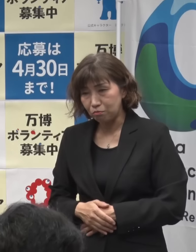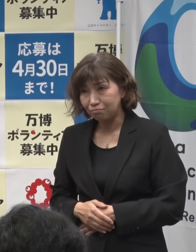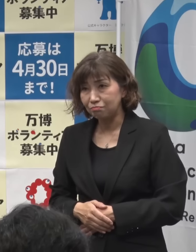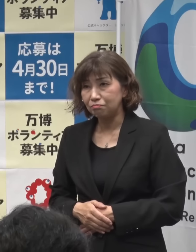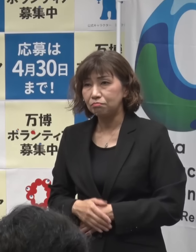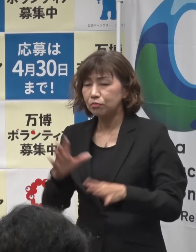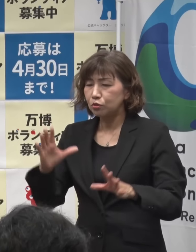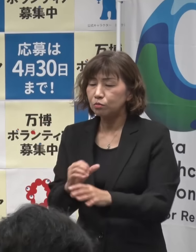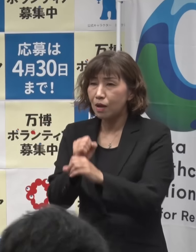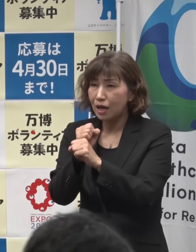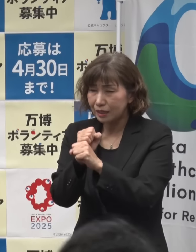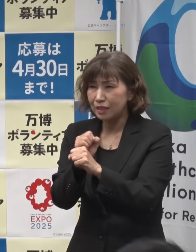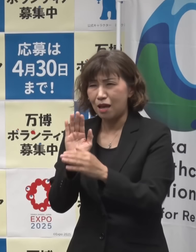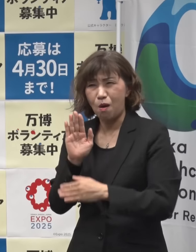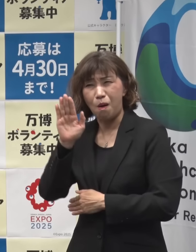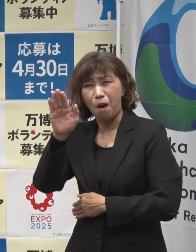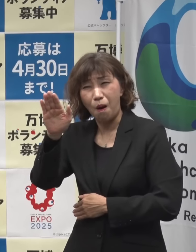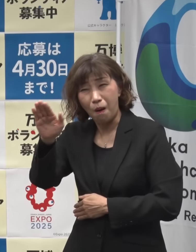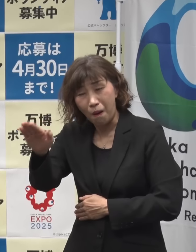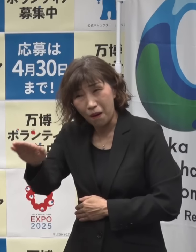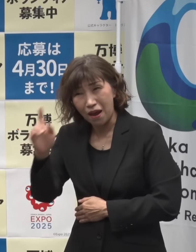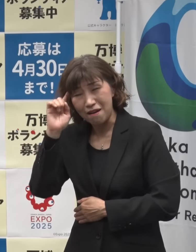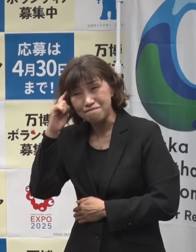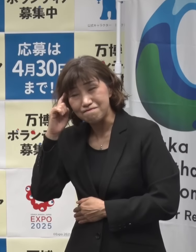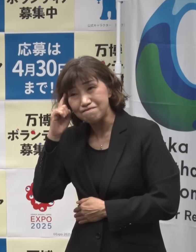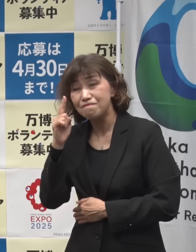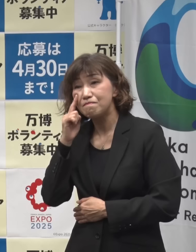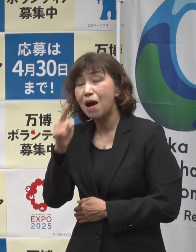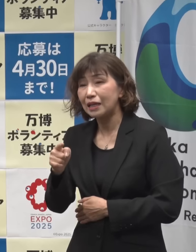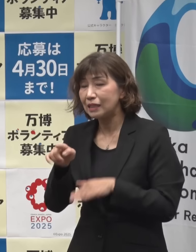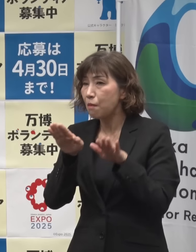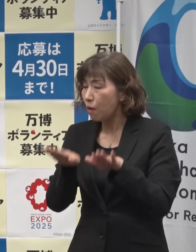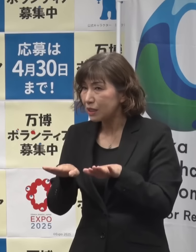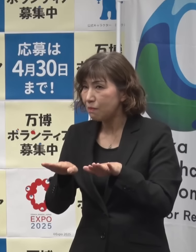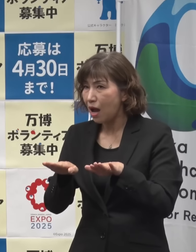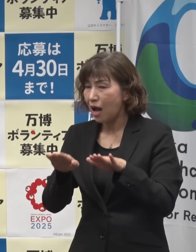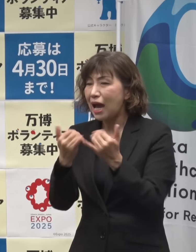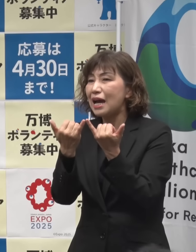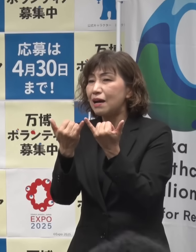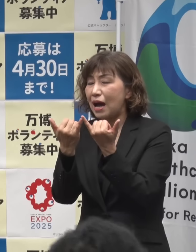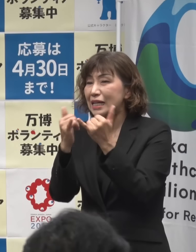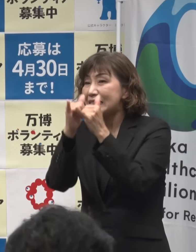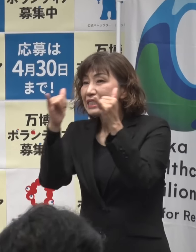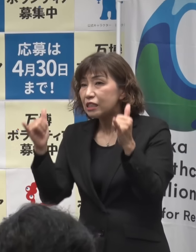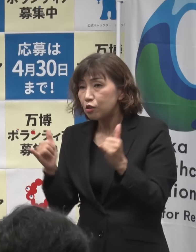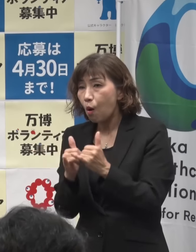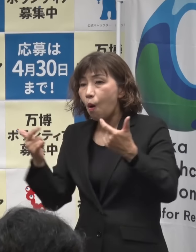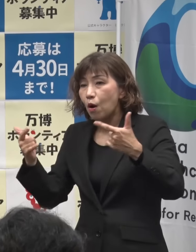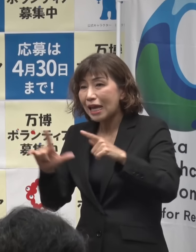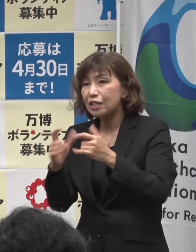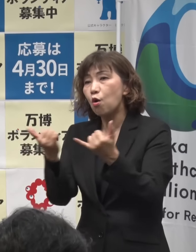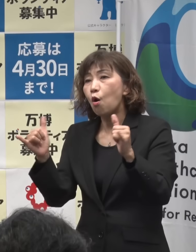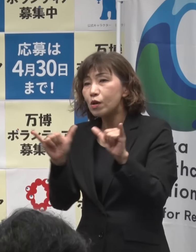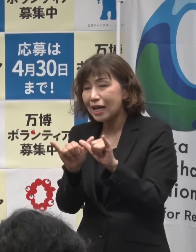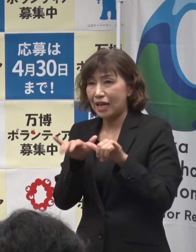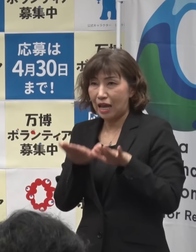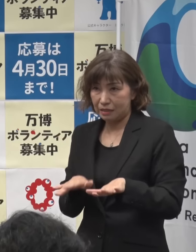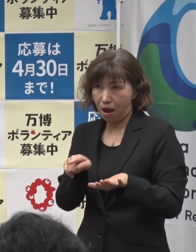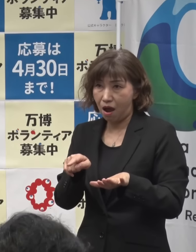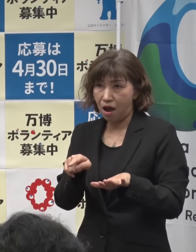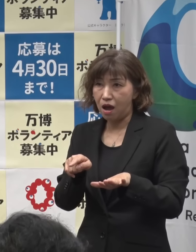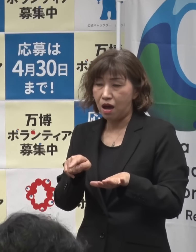な目で見たときには人口減少社会に今も入っていますので、その一個一個の市町村